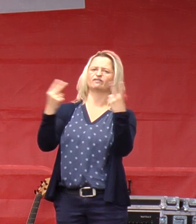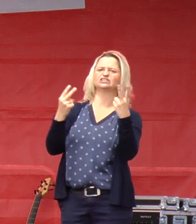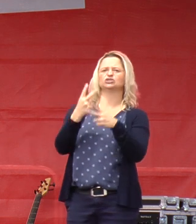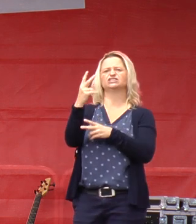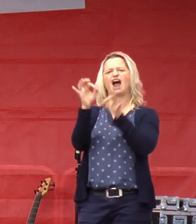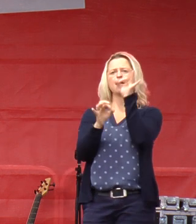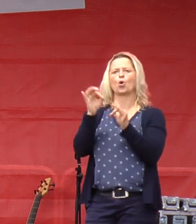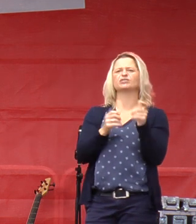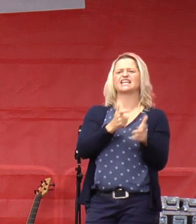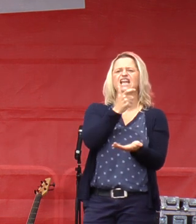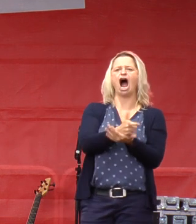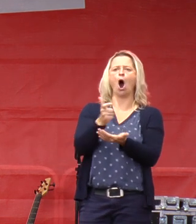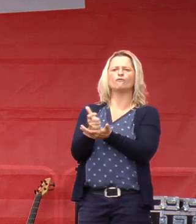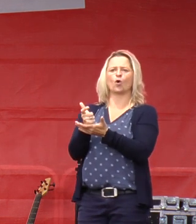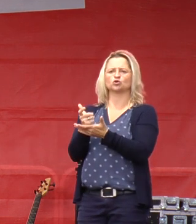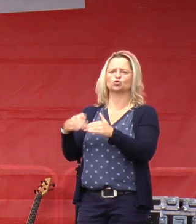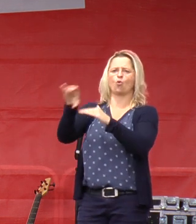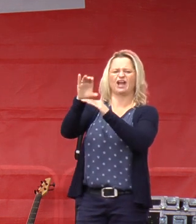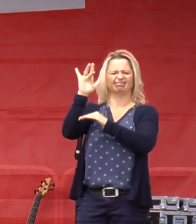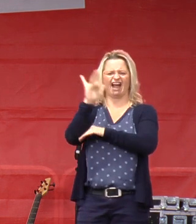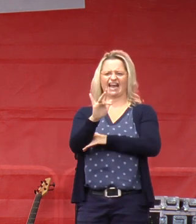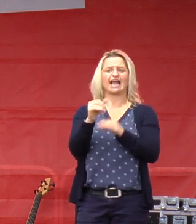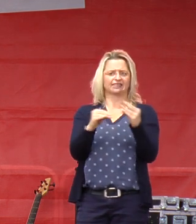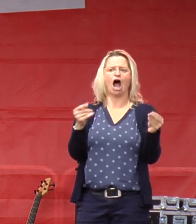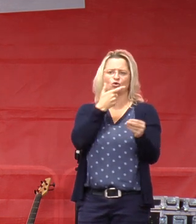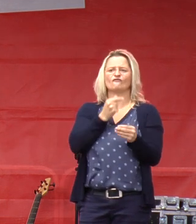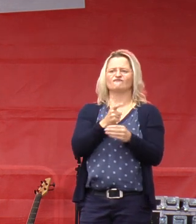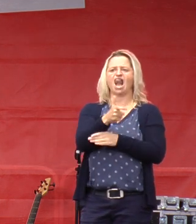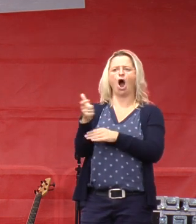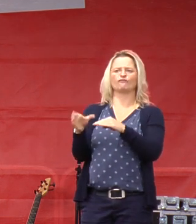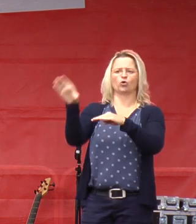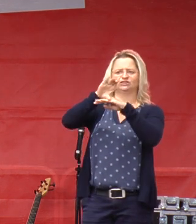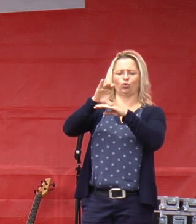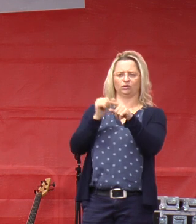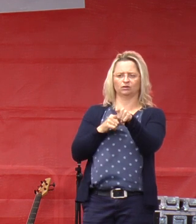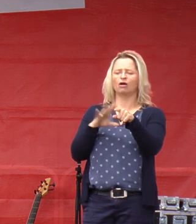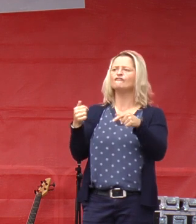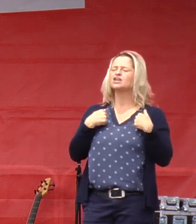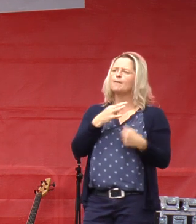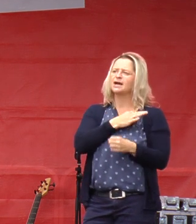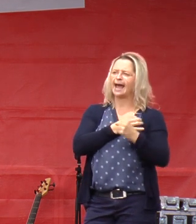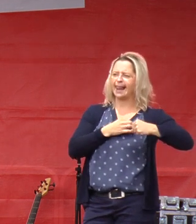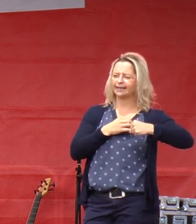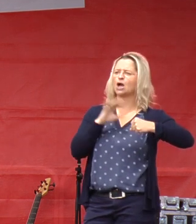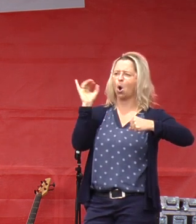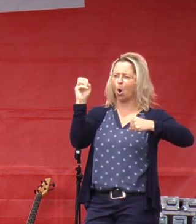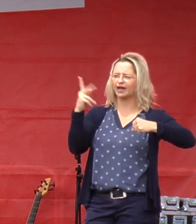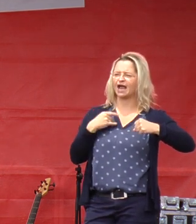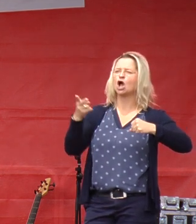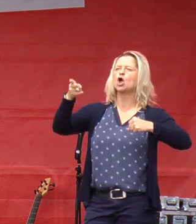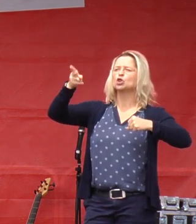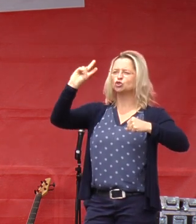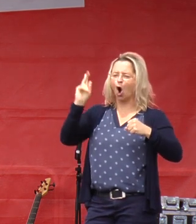2% Aufrüstungsziel der NATO. Und da haben wir uns gedacht als Linke, okay, wir haben noch sicher eine